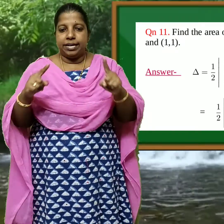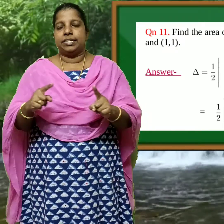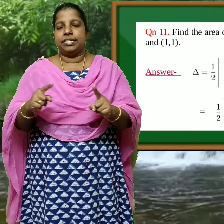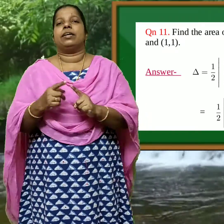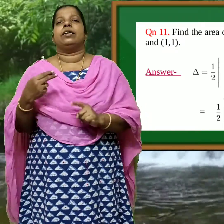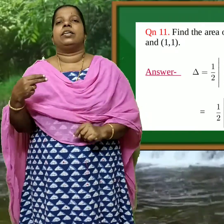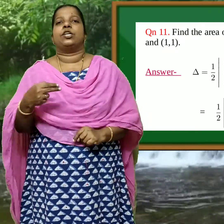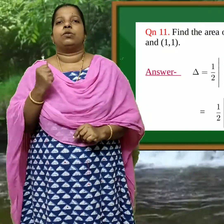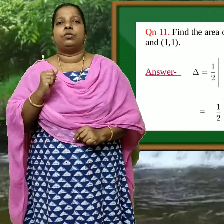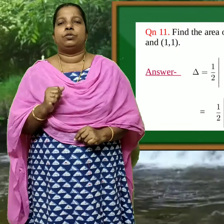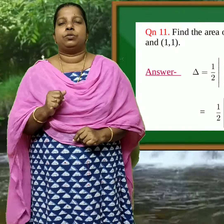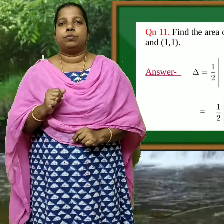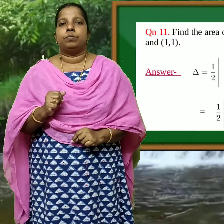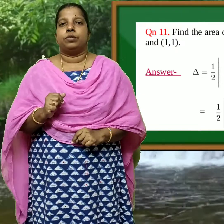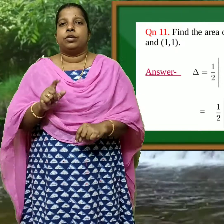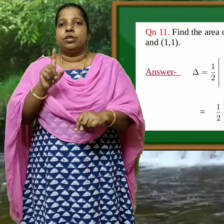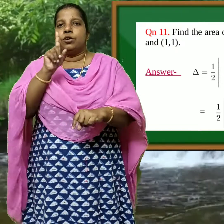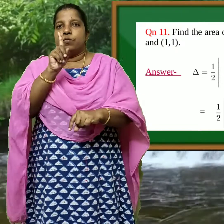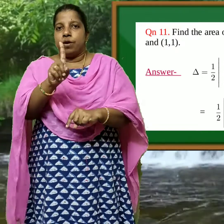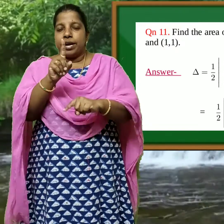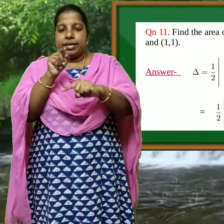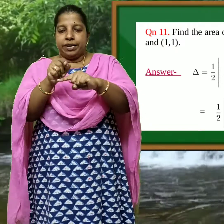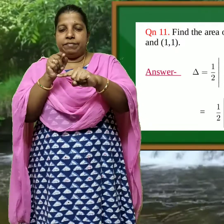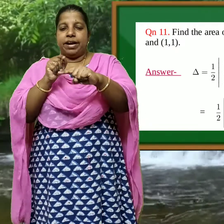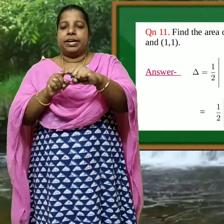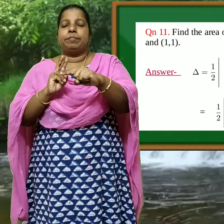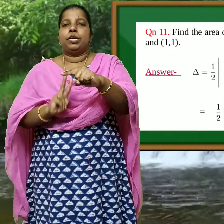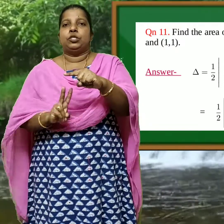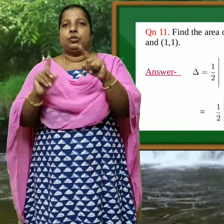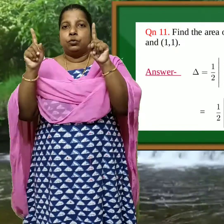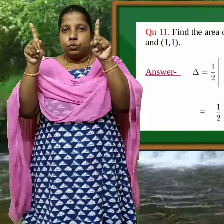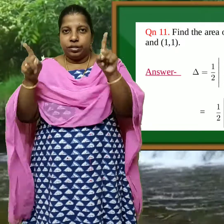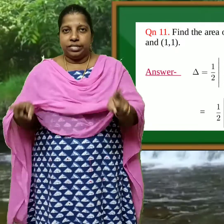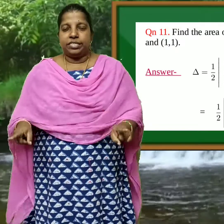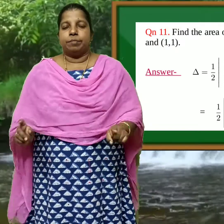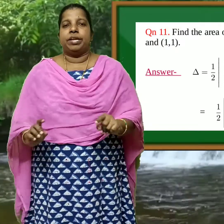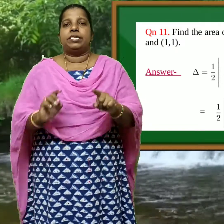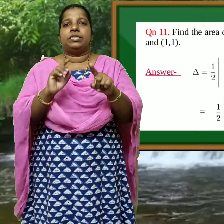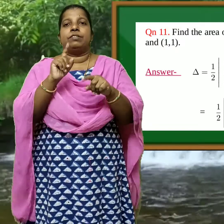ഡെൽറ്റ ഈക്വൽ ടു 1 divided by 2 first row,